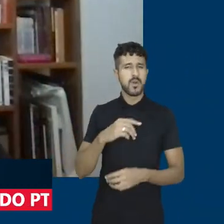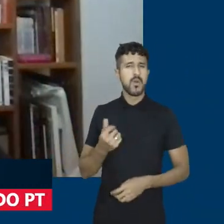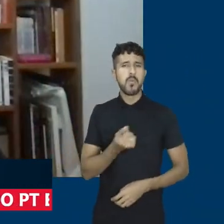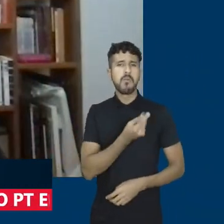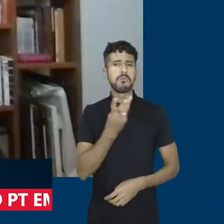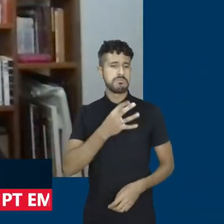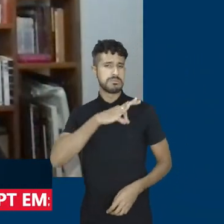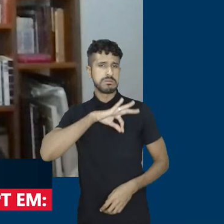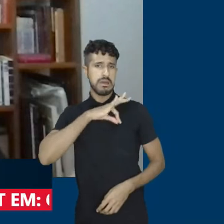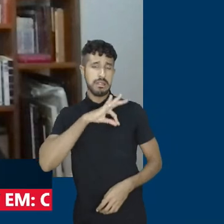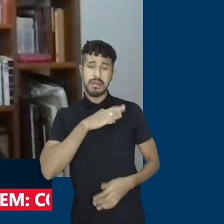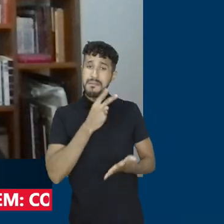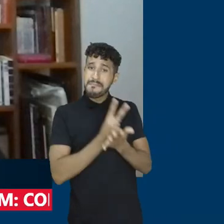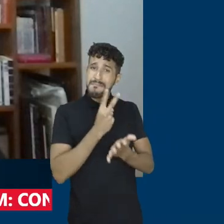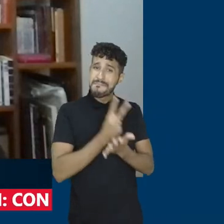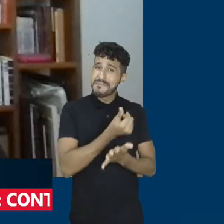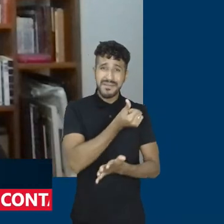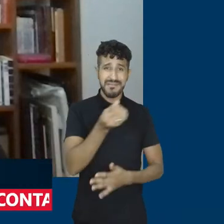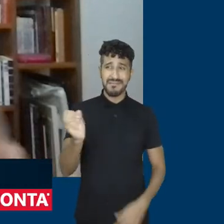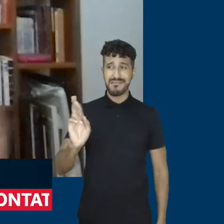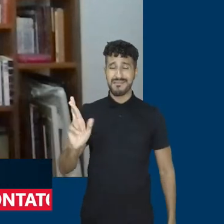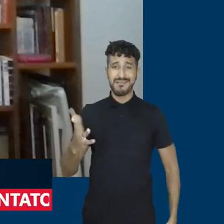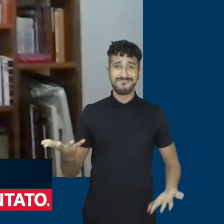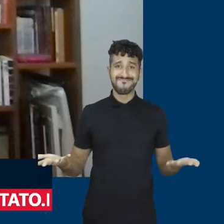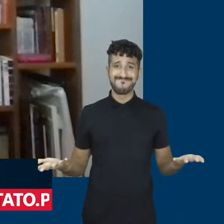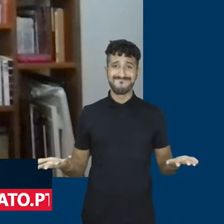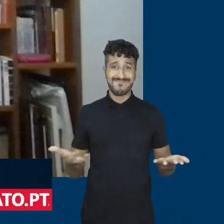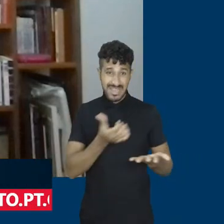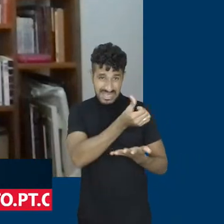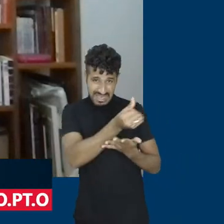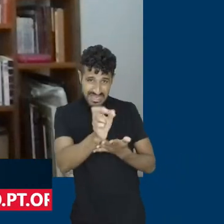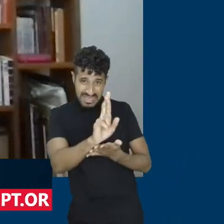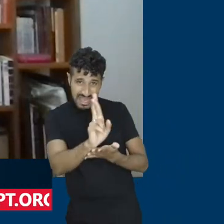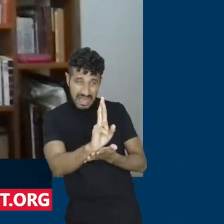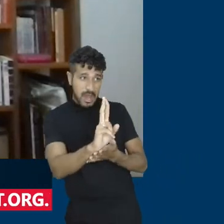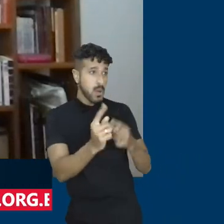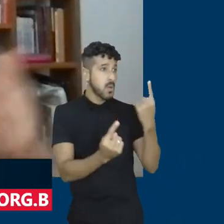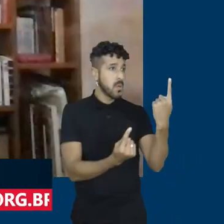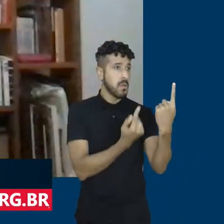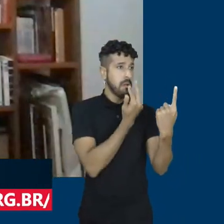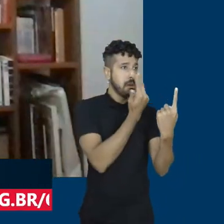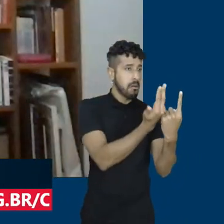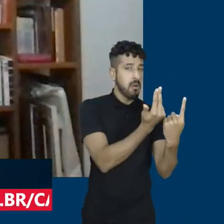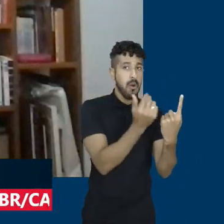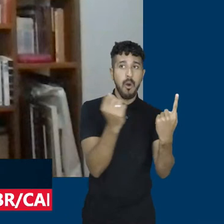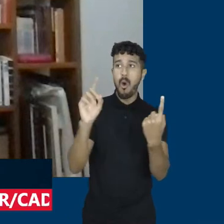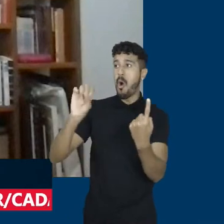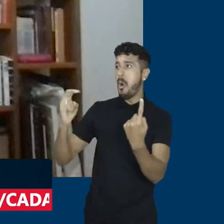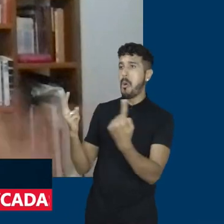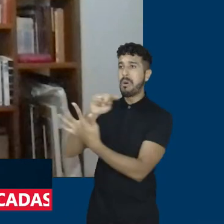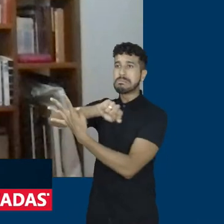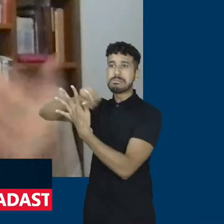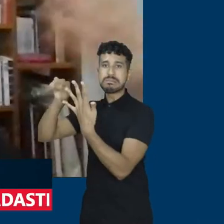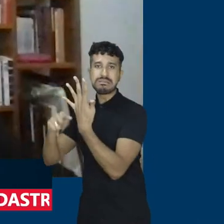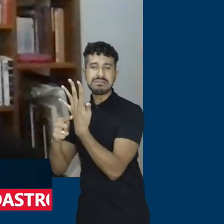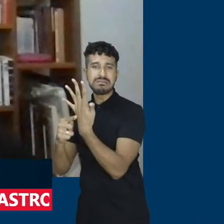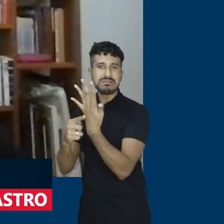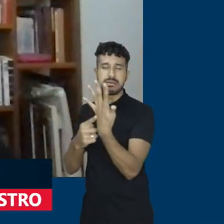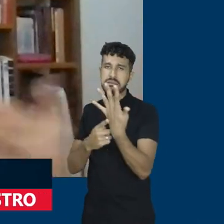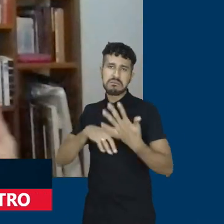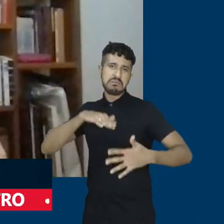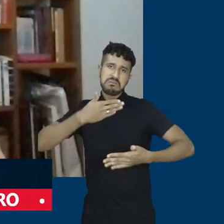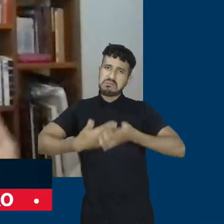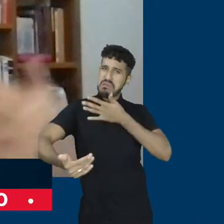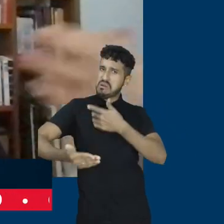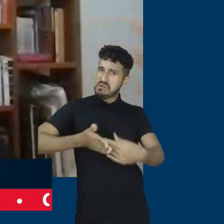ganha? Os meus 600. Então, 600 vale para uma pessoa ou vale para 5, né? Independente de se